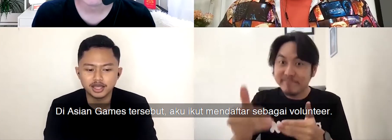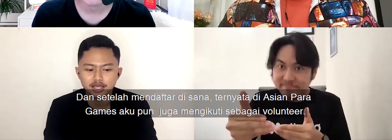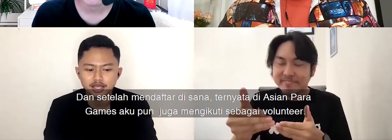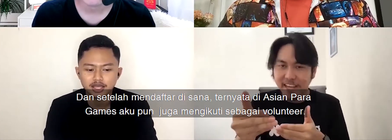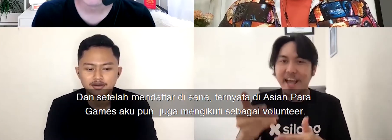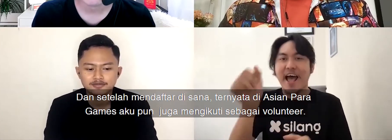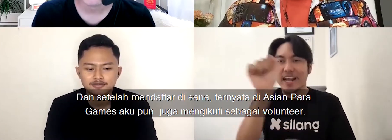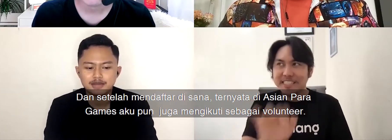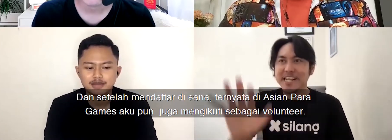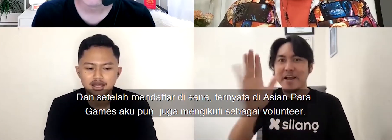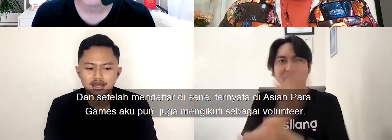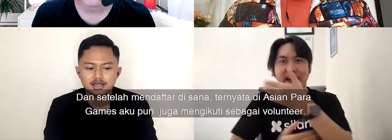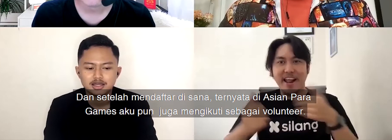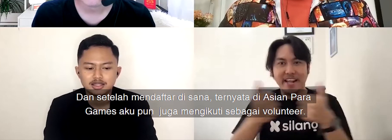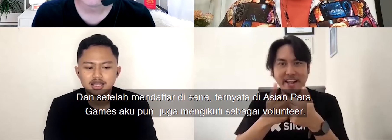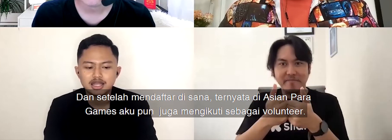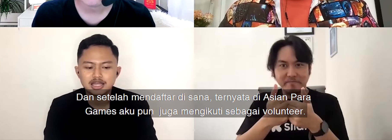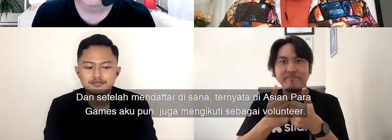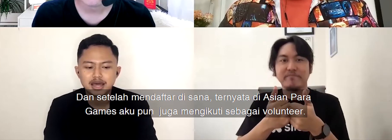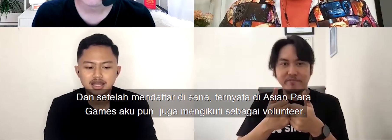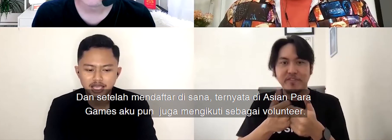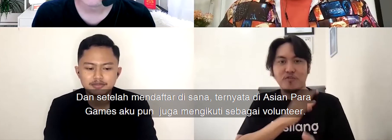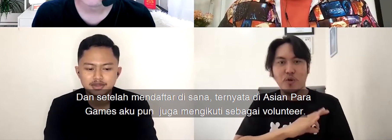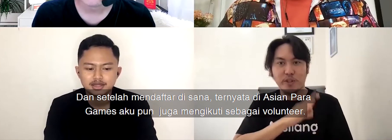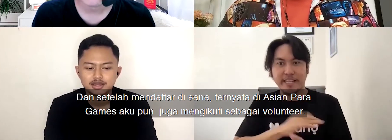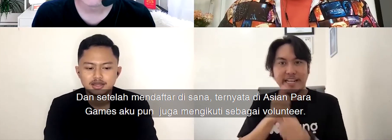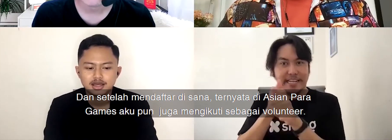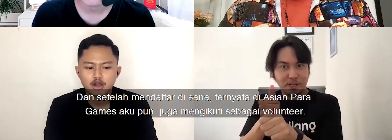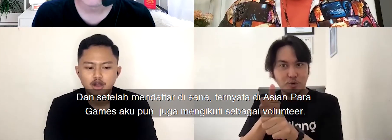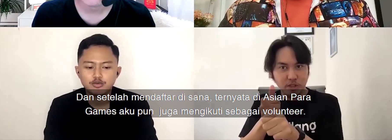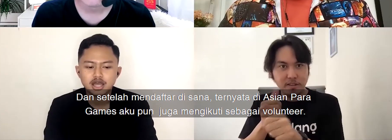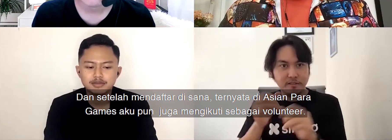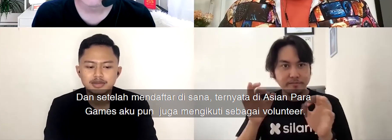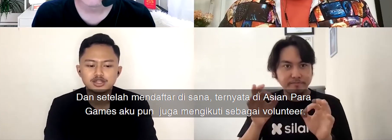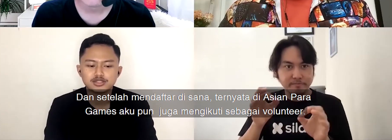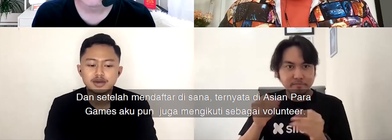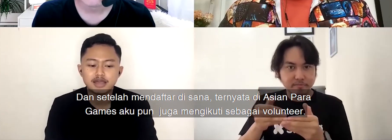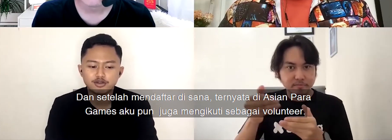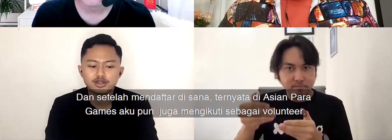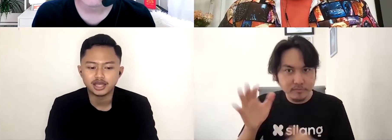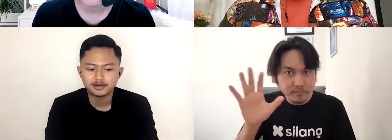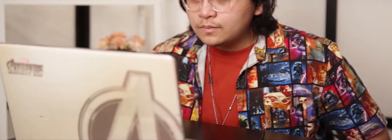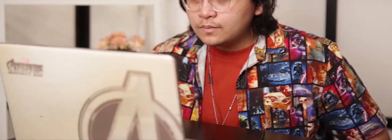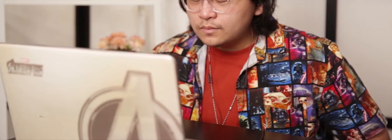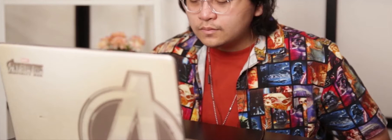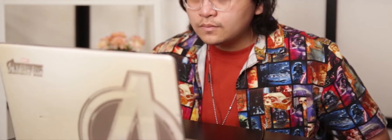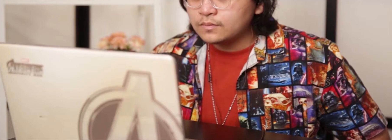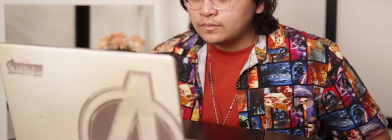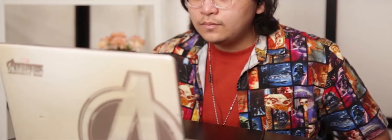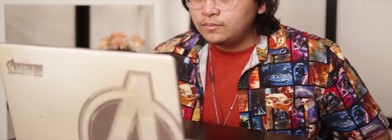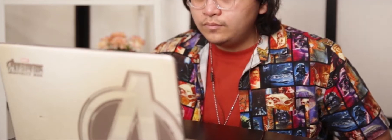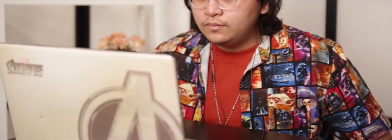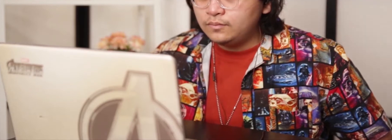dan setelah mendaftar disana di Asean para games aku juga mengikis sebagai volume